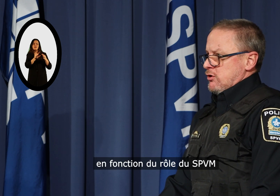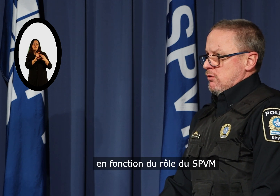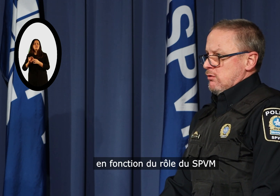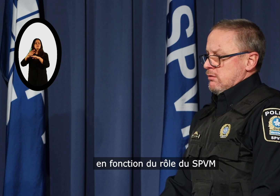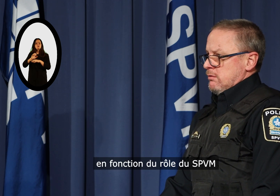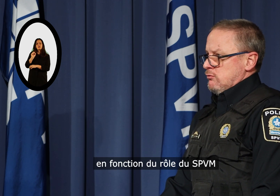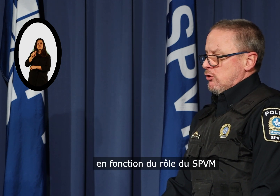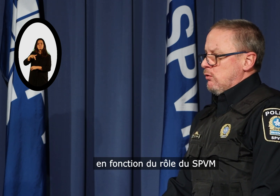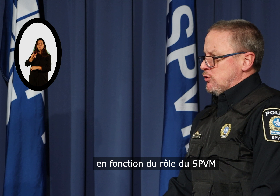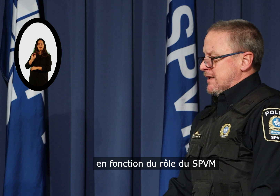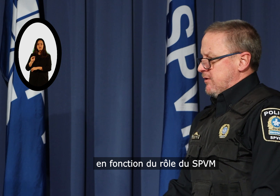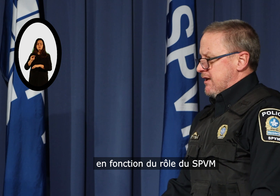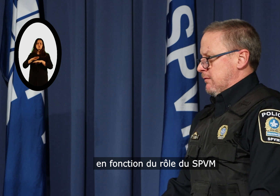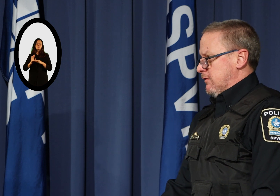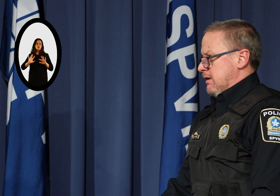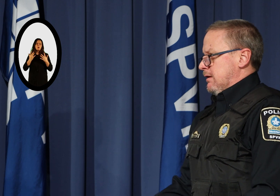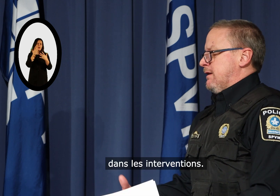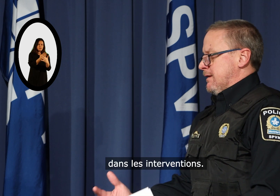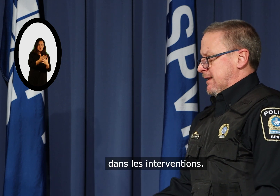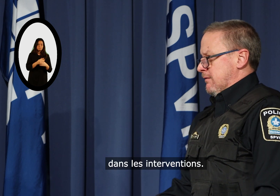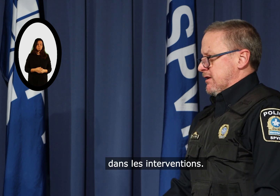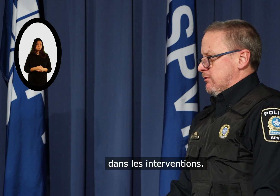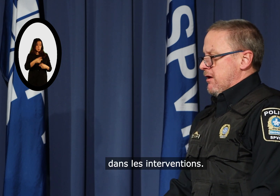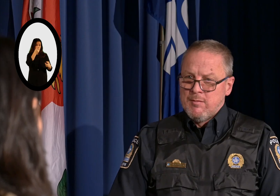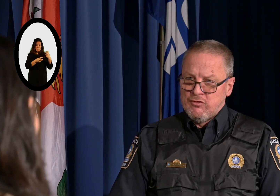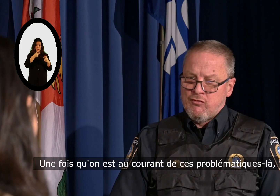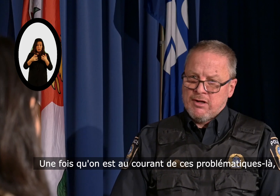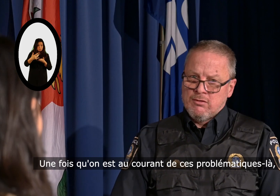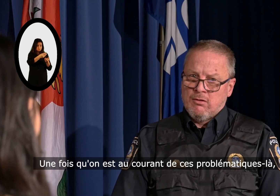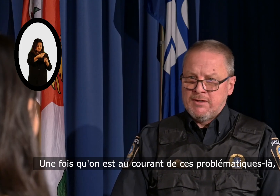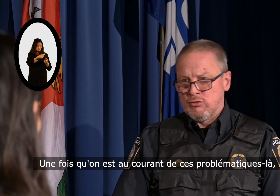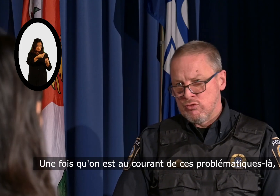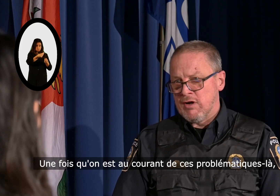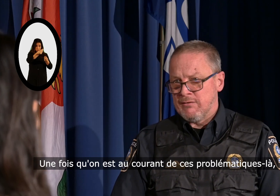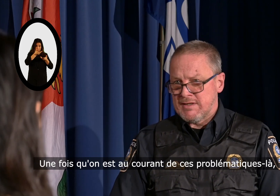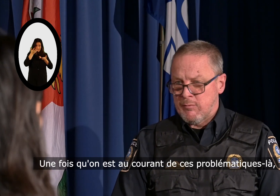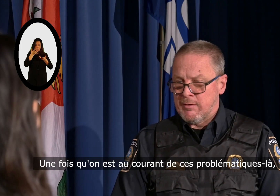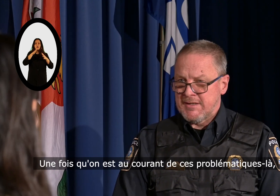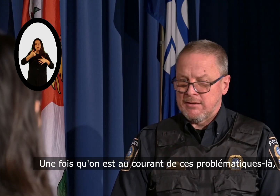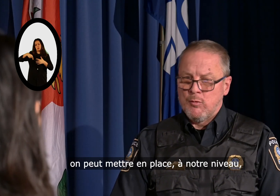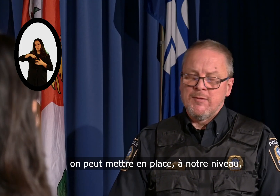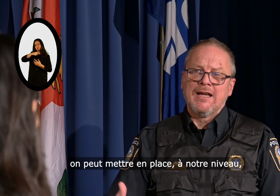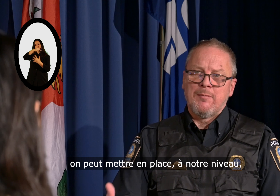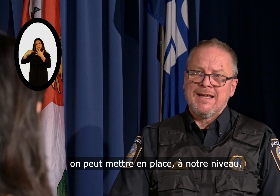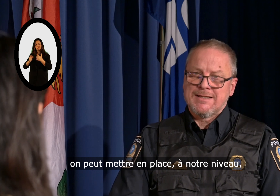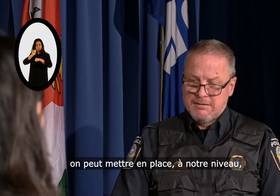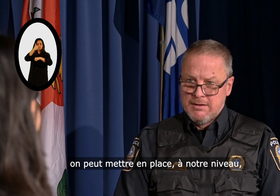fonction du rôle du SPVM dans les interventions. Une fois qu'on est au courant de ces problématiques-là, on peut mettre en place